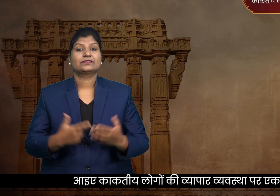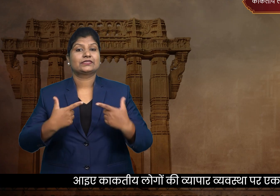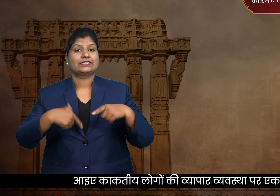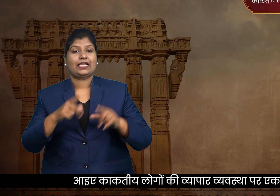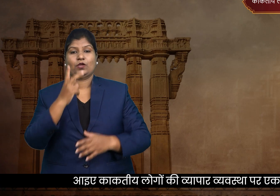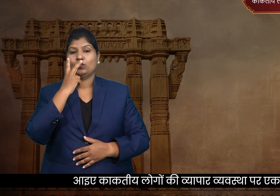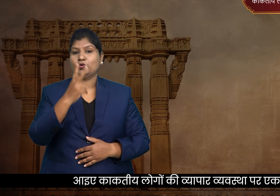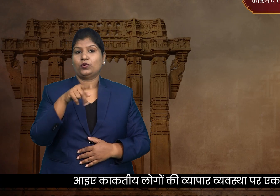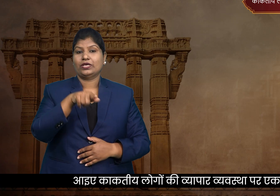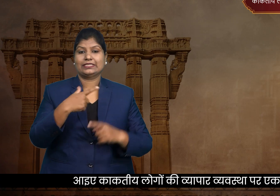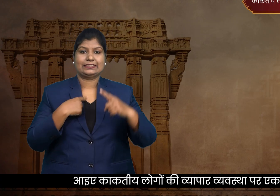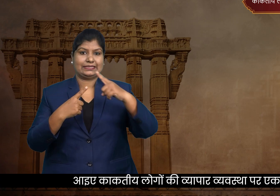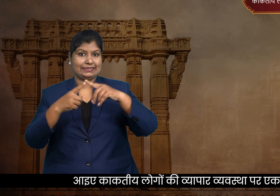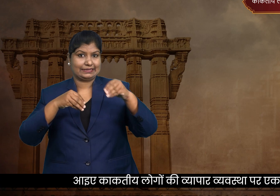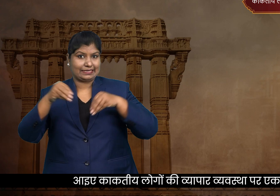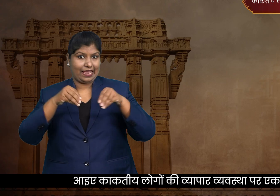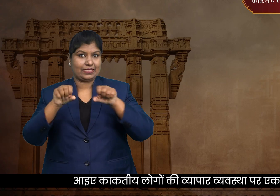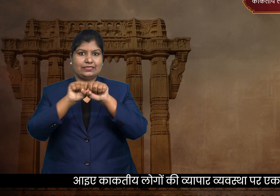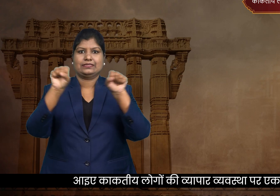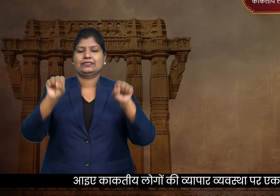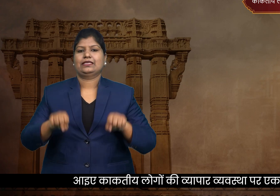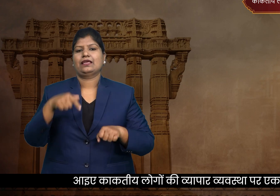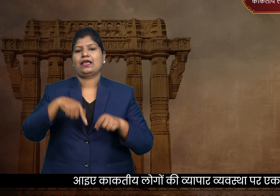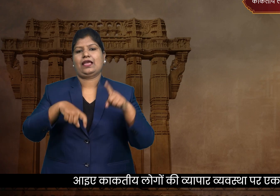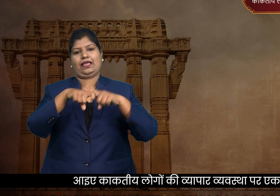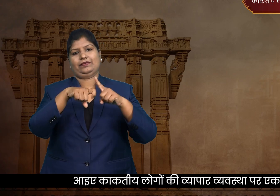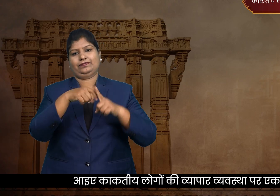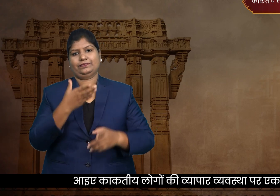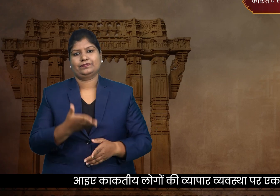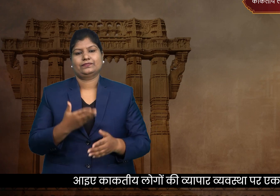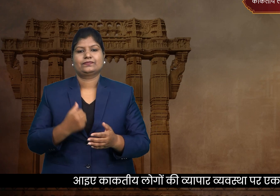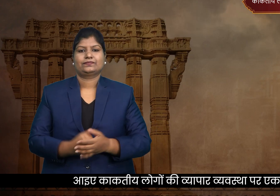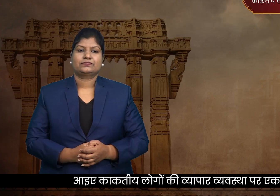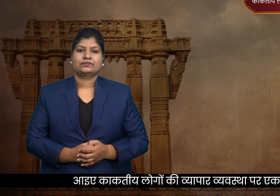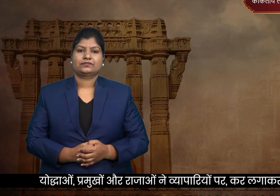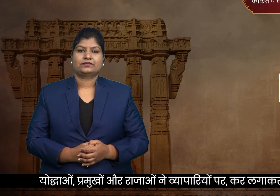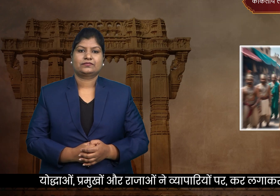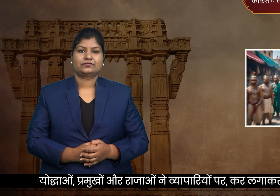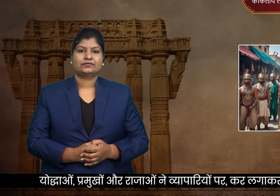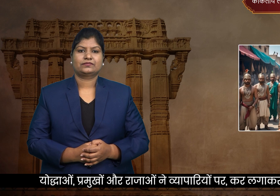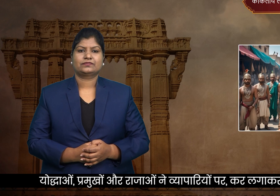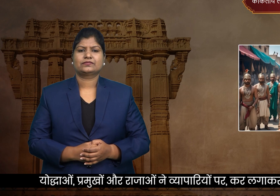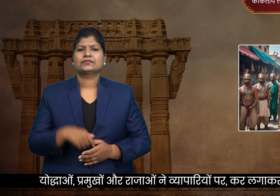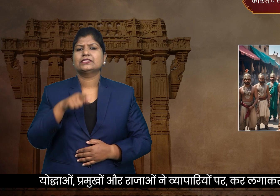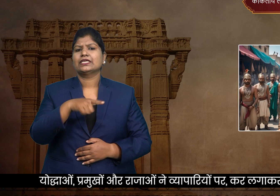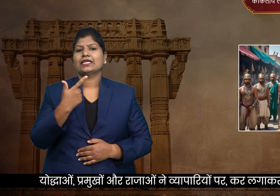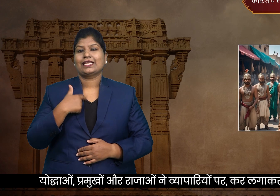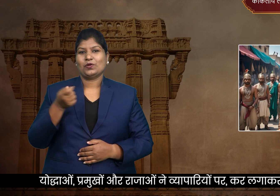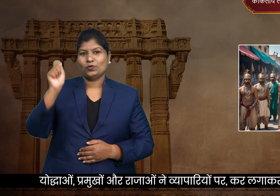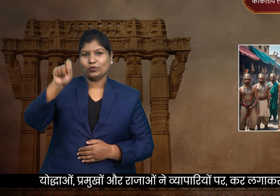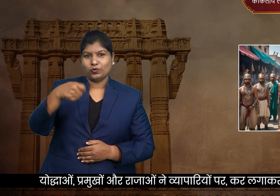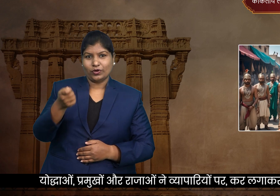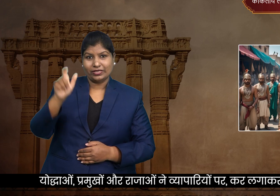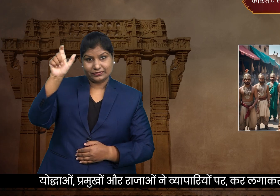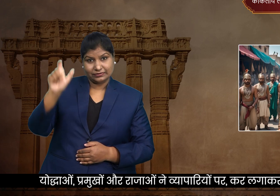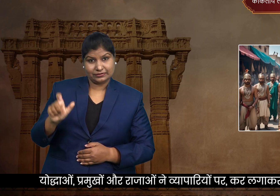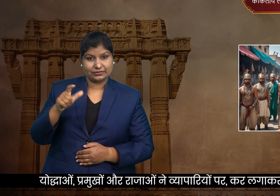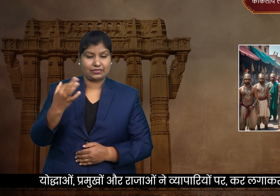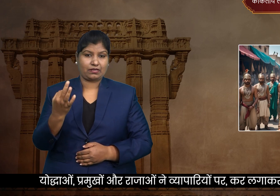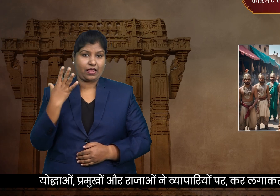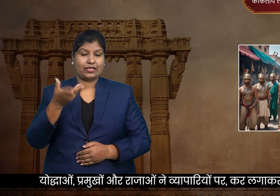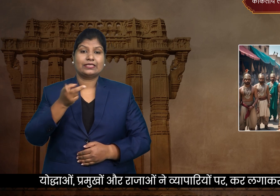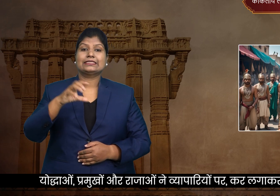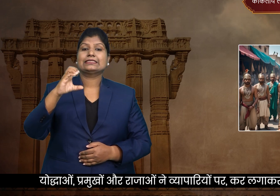आइए काकतीय लोगों के व्यापार व्यवस्था पर एक नज़र डालें। योद्धाओं, प्रमुखों और राजाओं